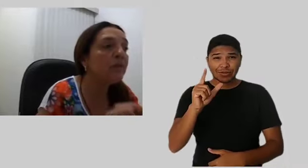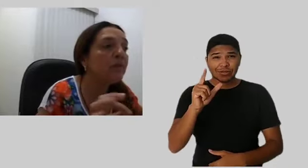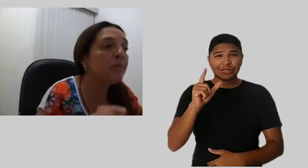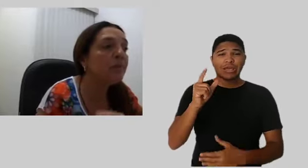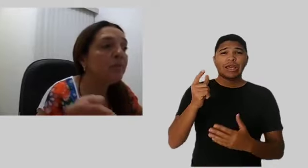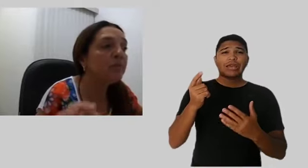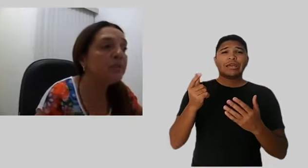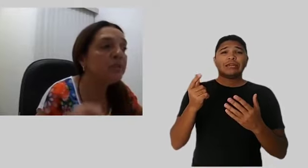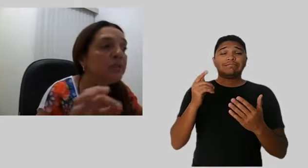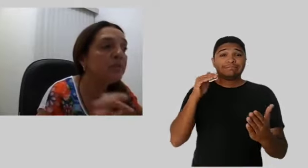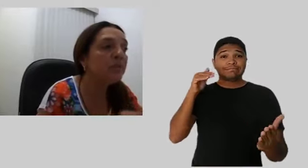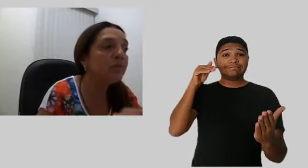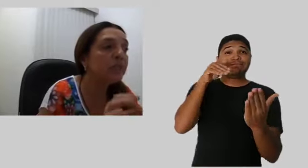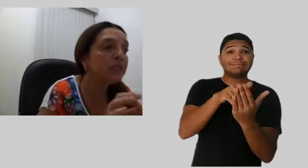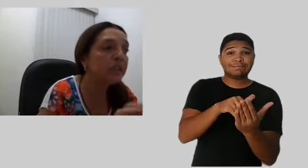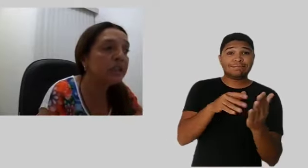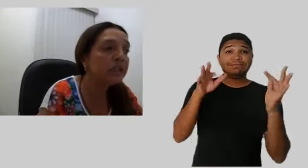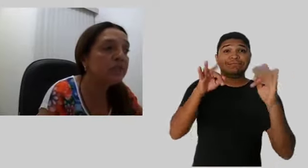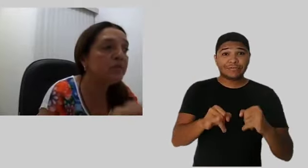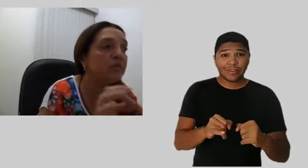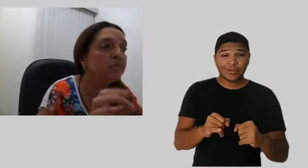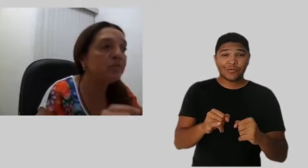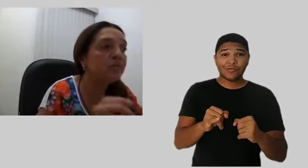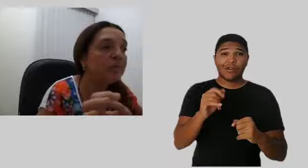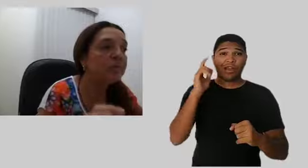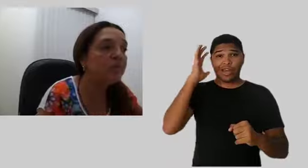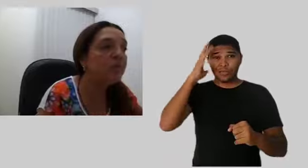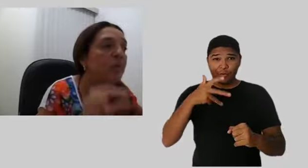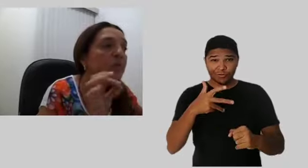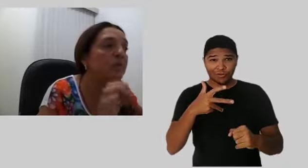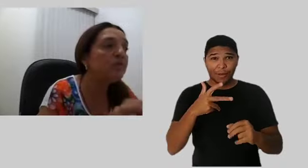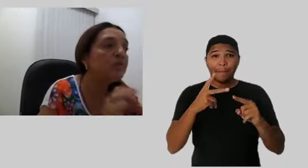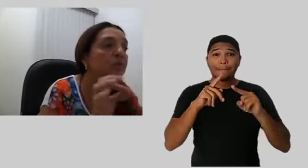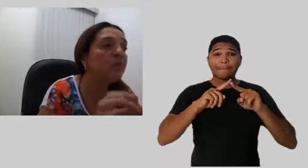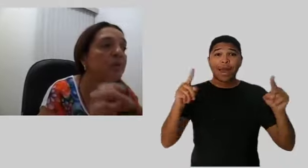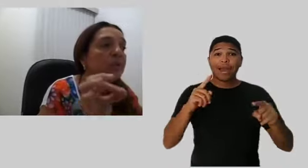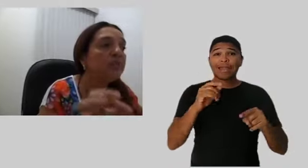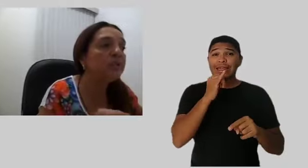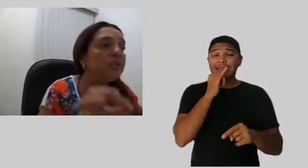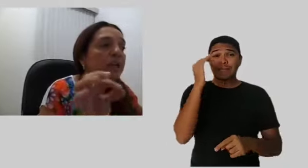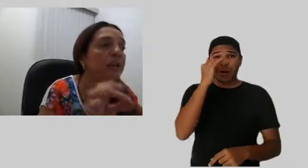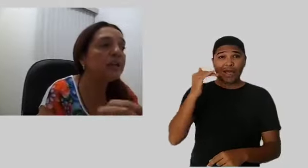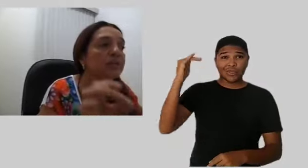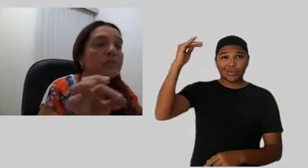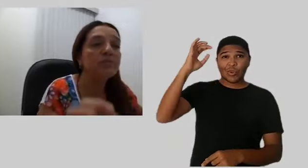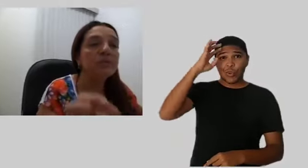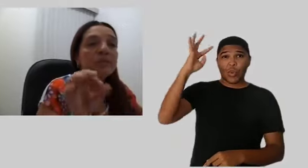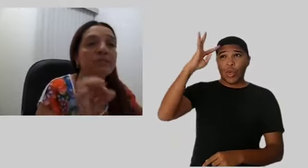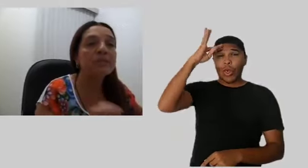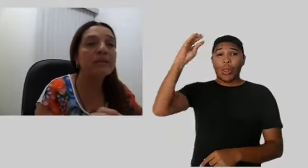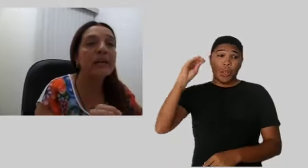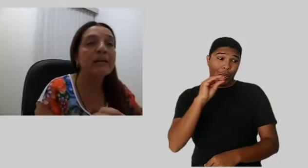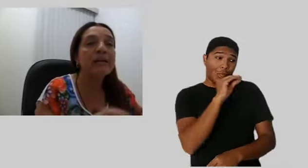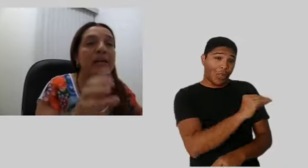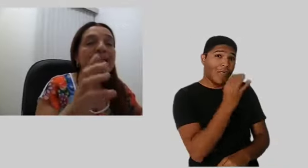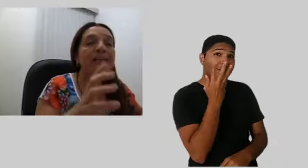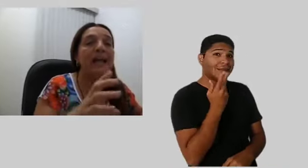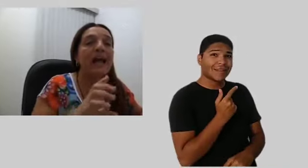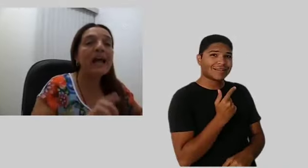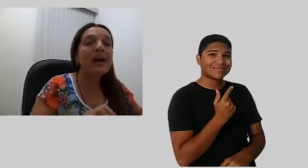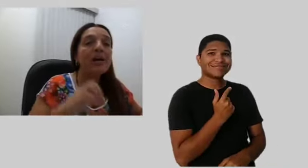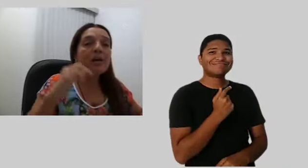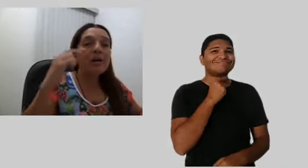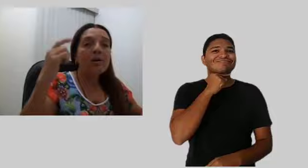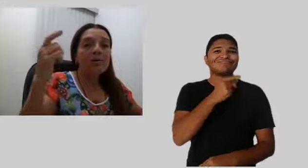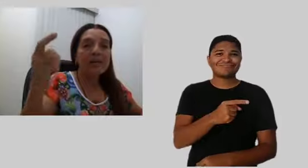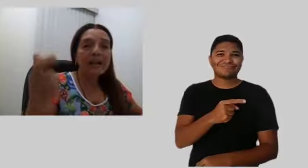poder determinar o caminho por onde se desenvolve as generalizações e o ponto final desse caminho, os adultos não podem transmitir à criança o seu modo de pensar. Quer